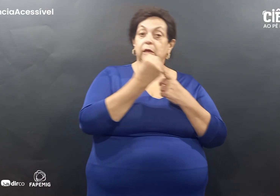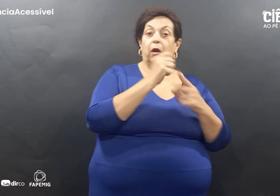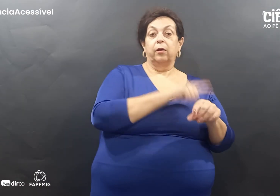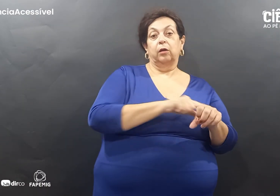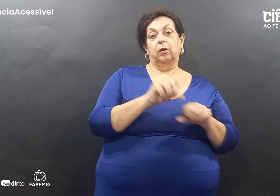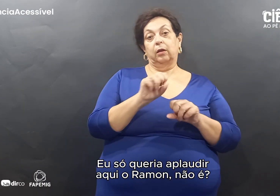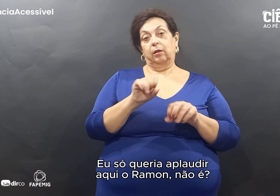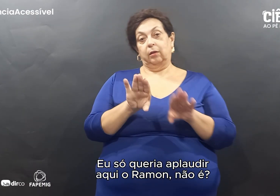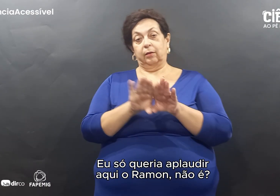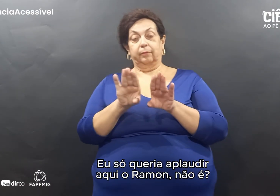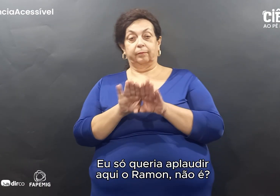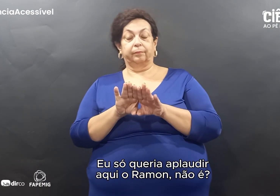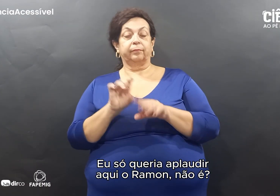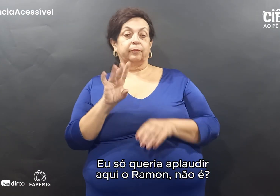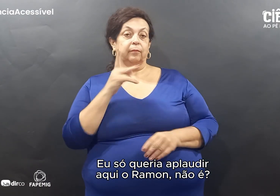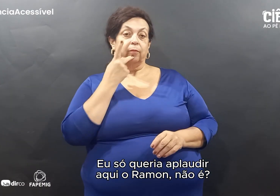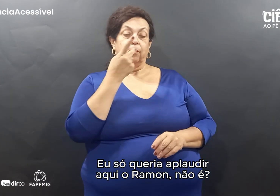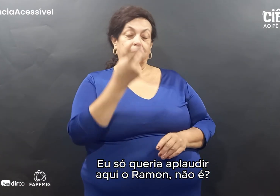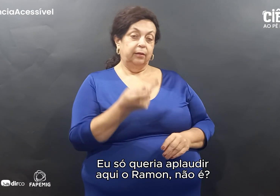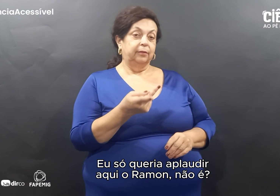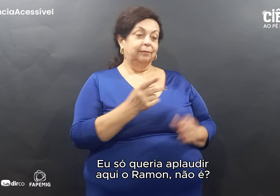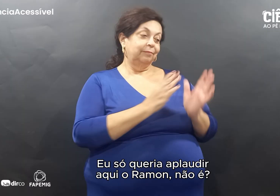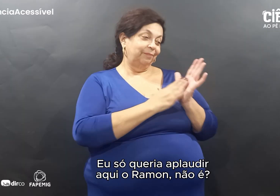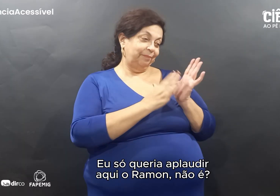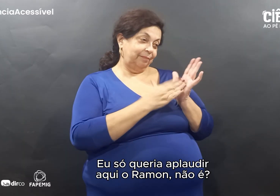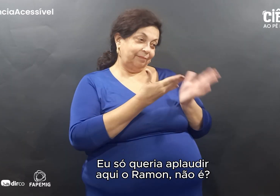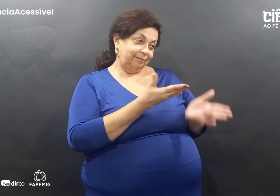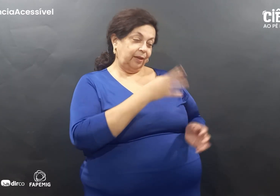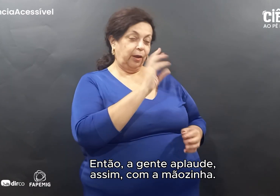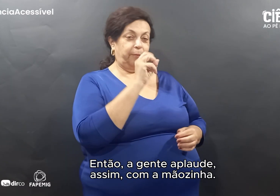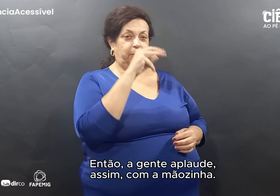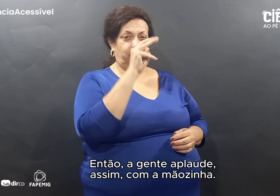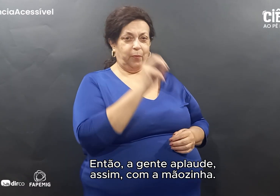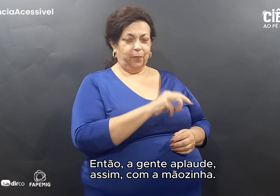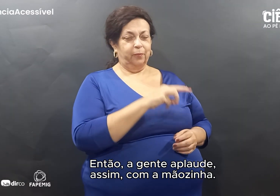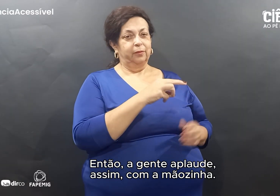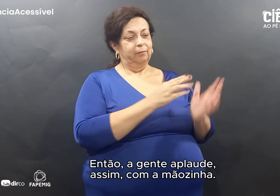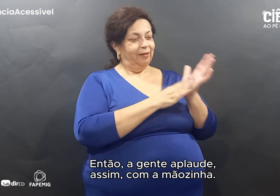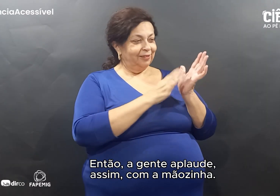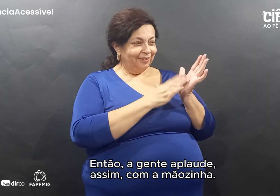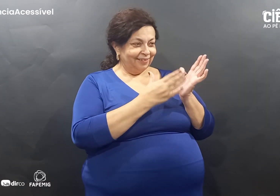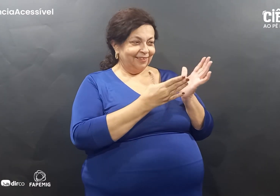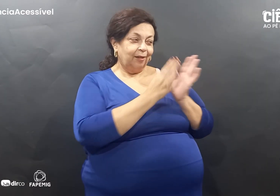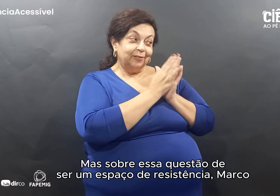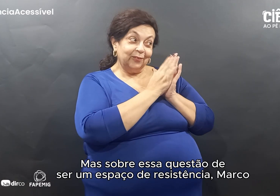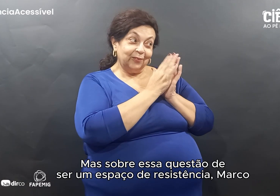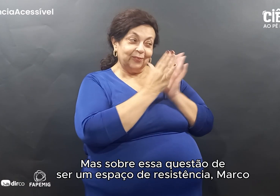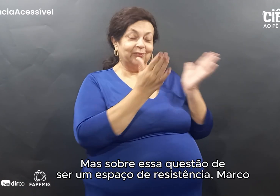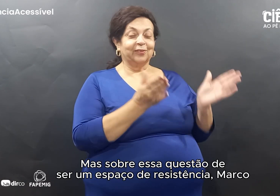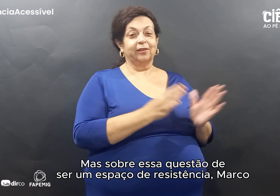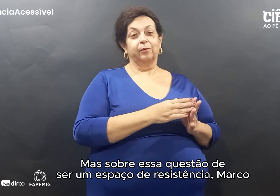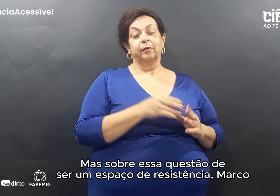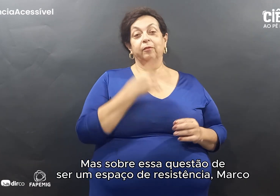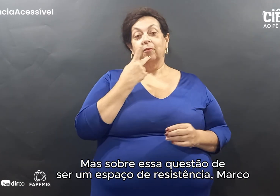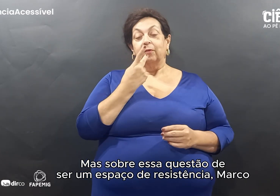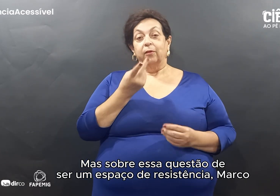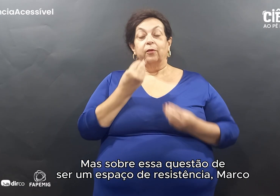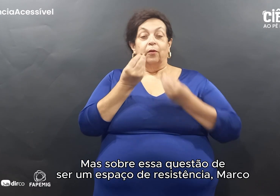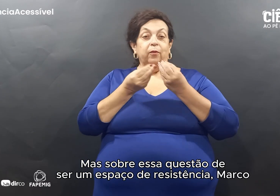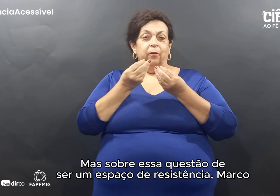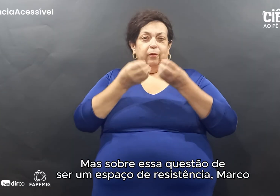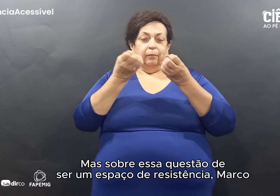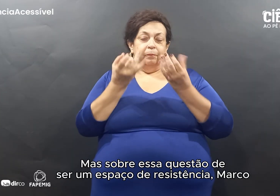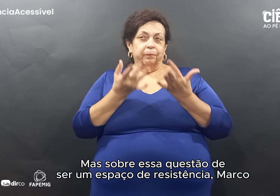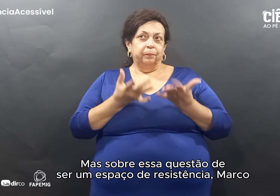também. Eu só queria aplaudir aqui o Ramon, né? Então a gente aplaude assim com a mãozinha. Mas sobre essa questão, né,